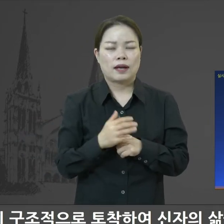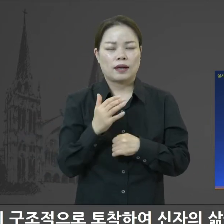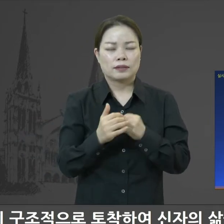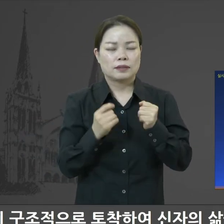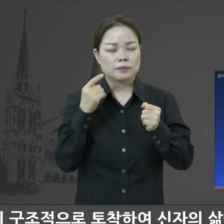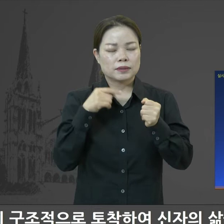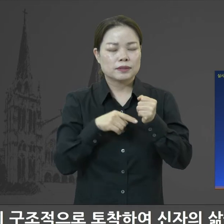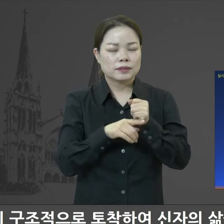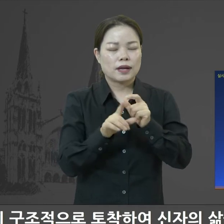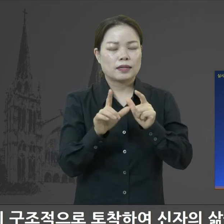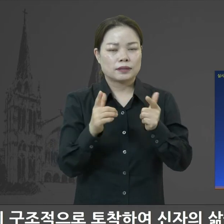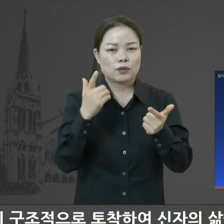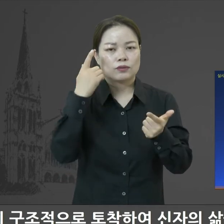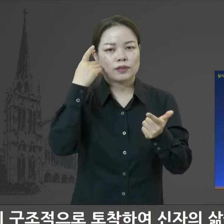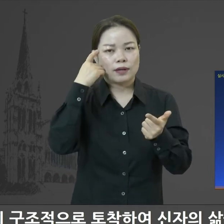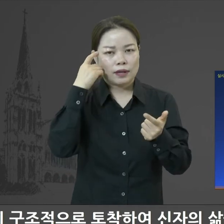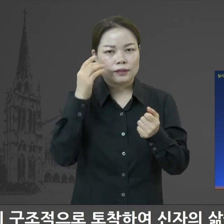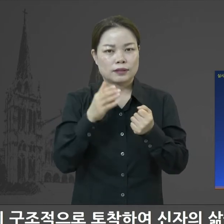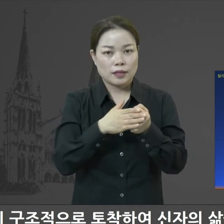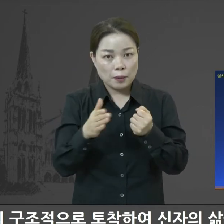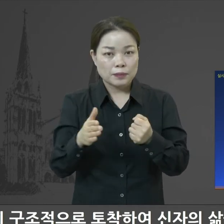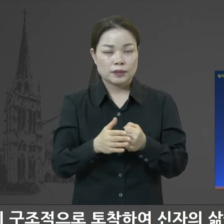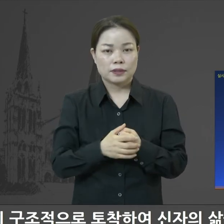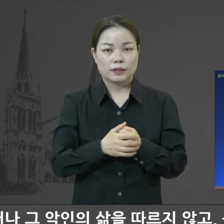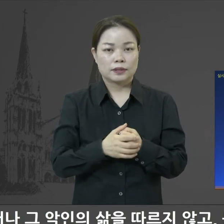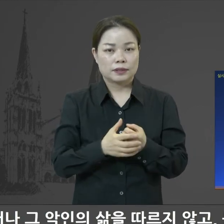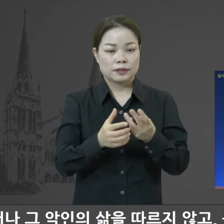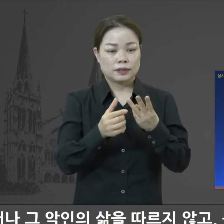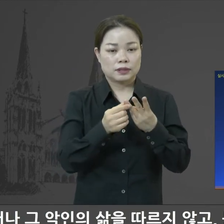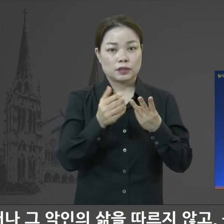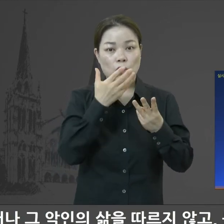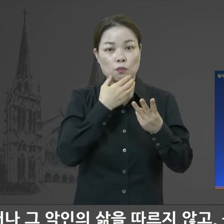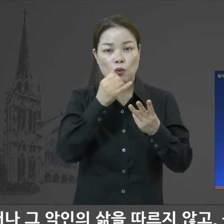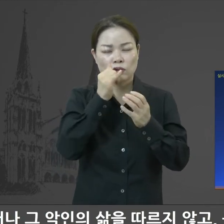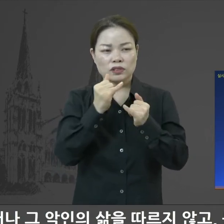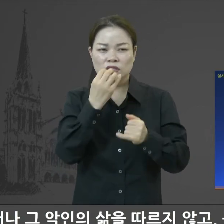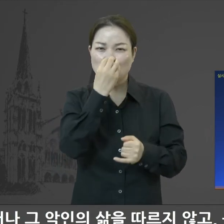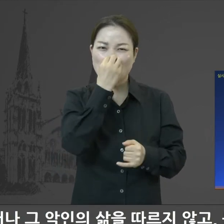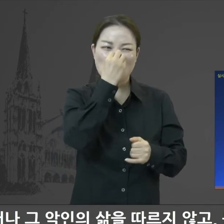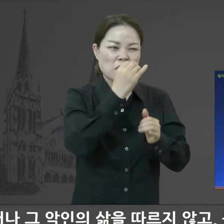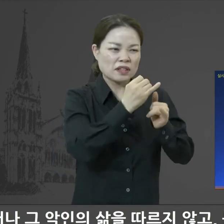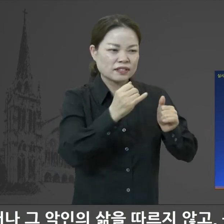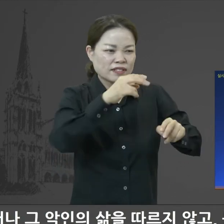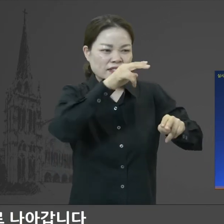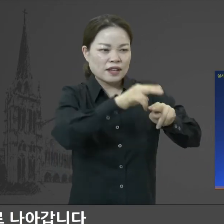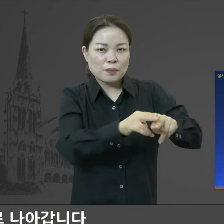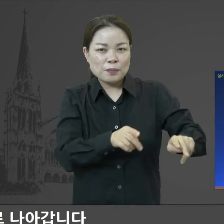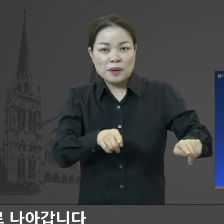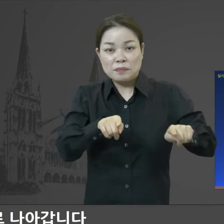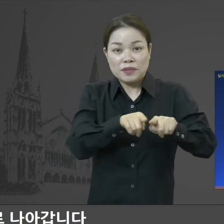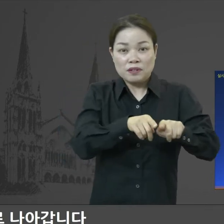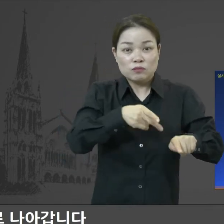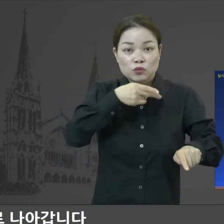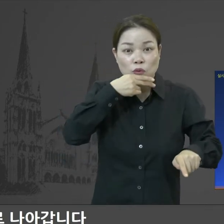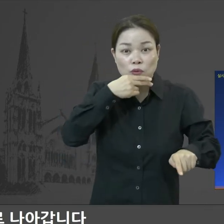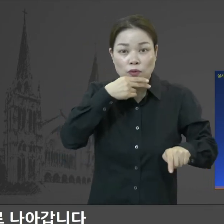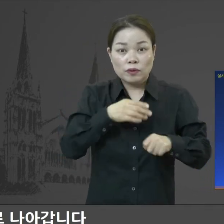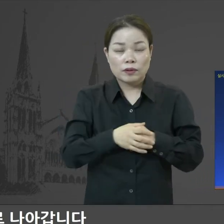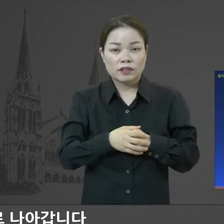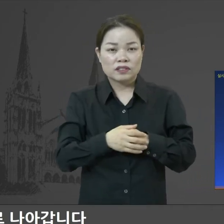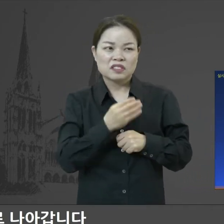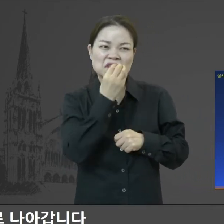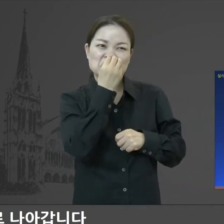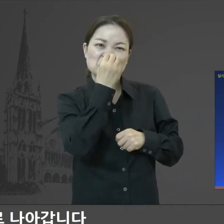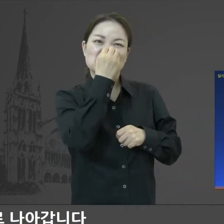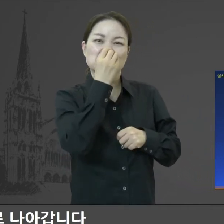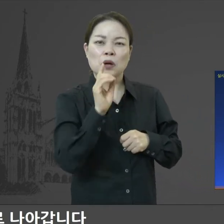아니기 때문입니다. 그리고 세 번째로 복 있는 사람은 오만한 자들의 자리에 앉지 않습니다. 여러분, 여기서